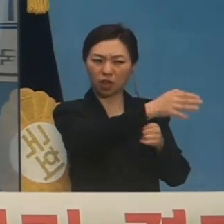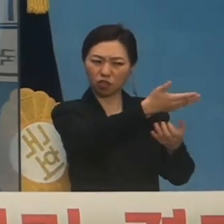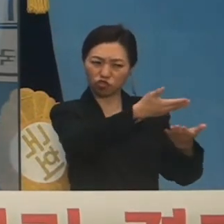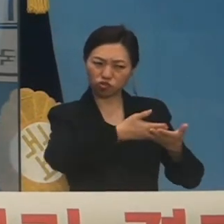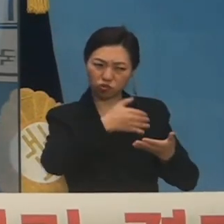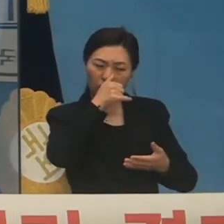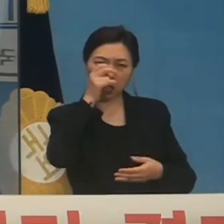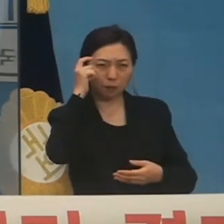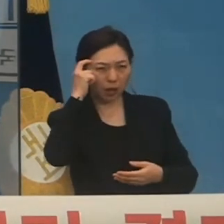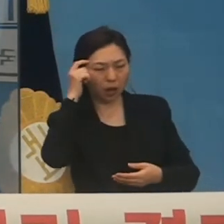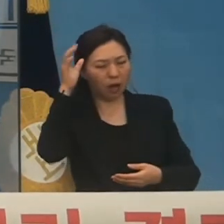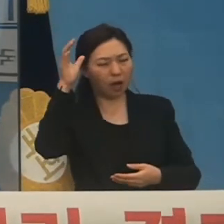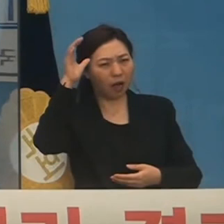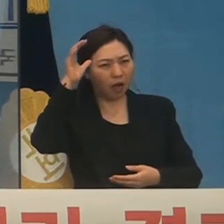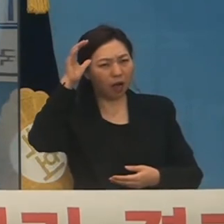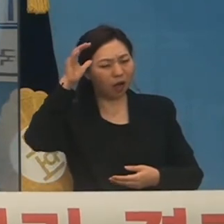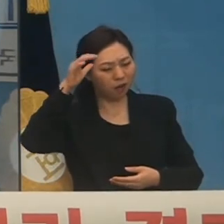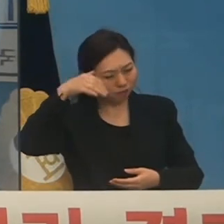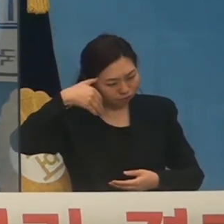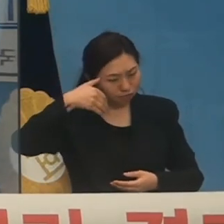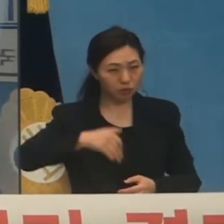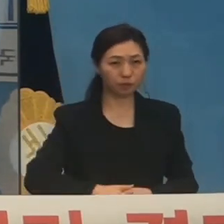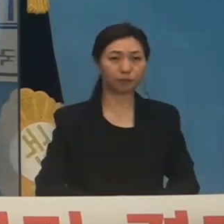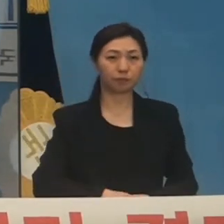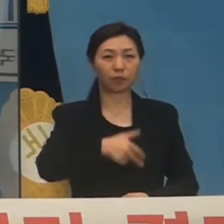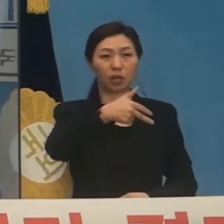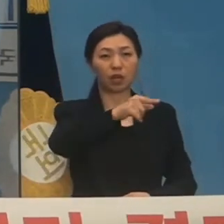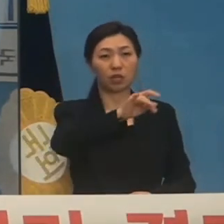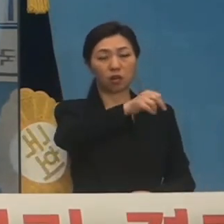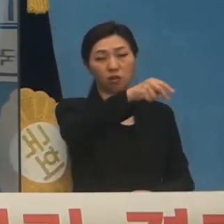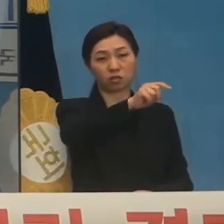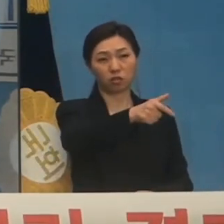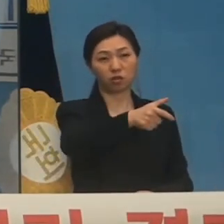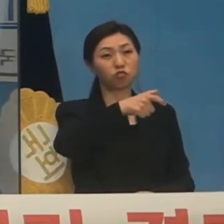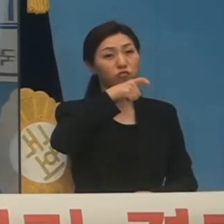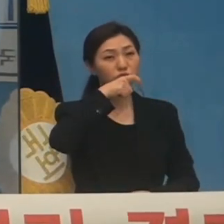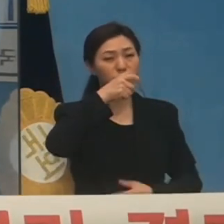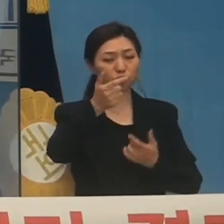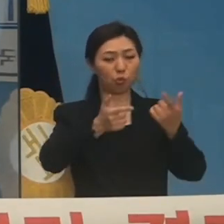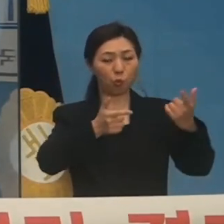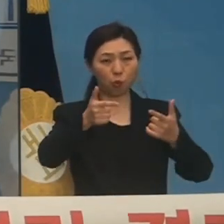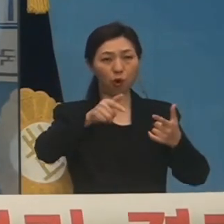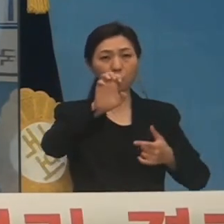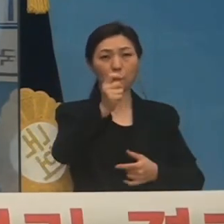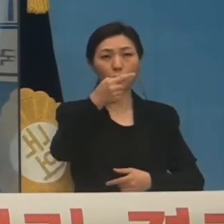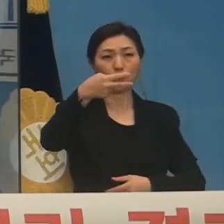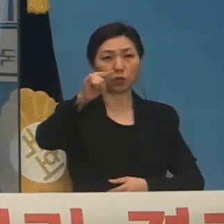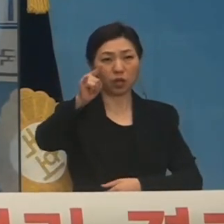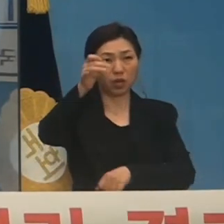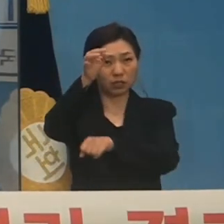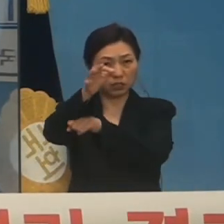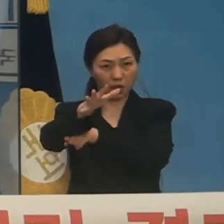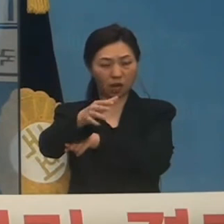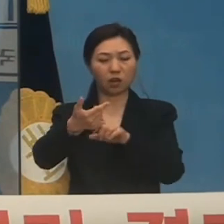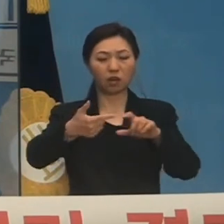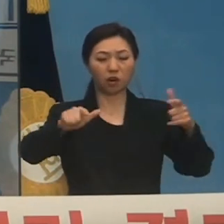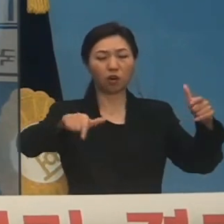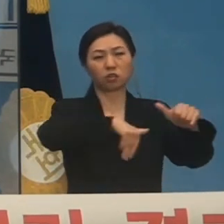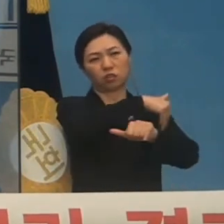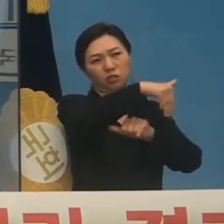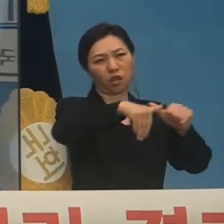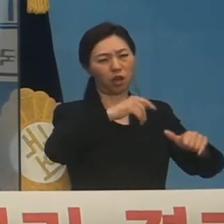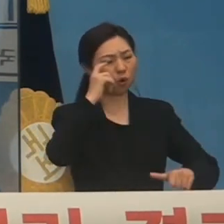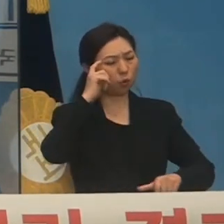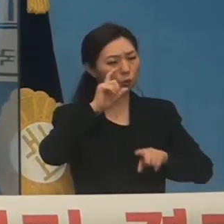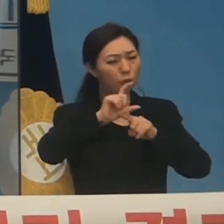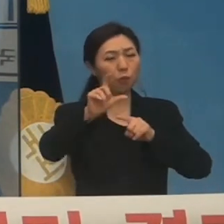할 시장정리 참여 요건인 정선, 수분 조절, 포대금액, 상차림의 비용을 고려할 경우